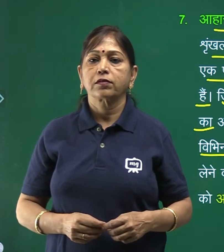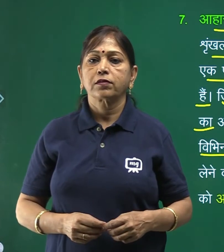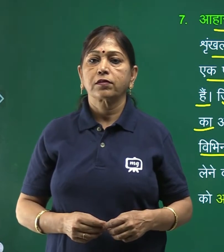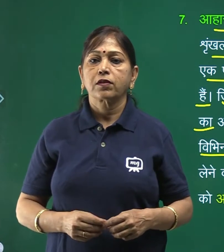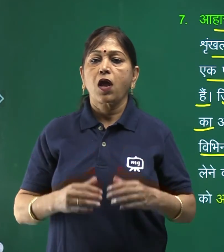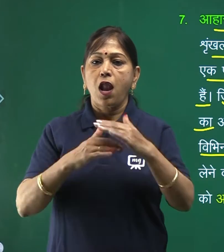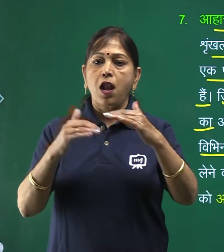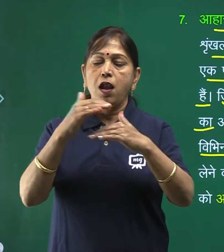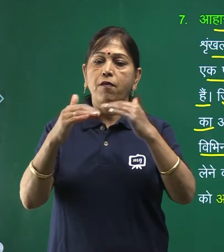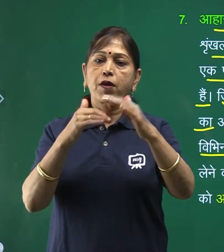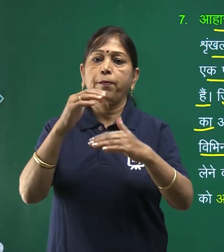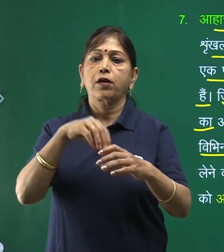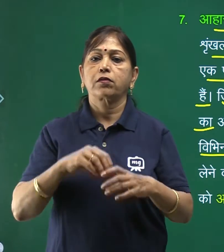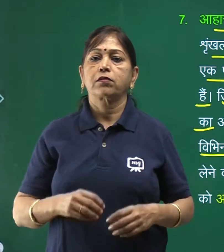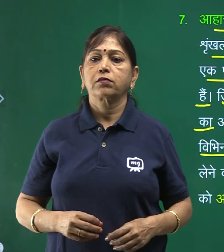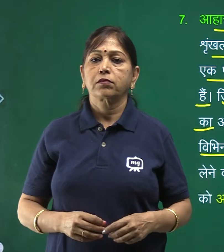स्तरों पर